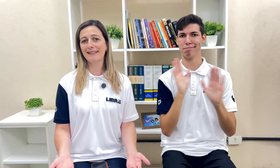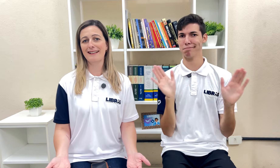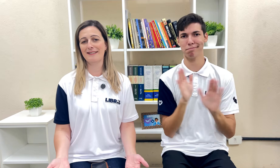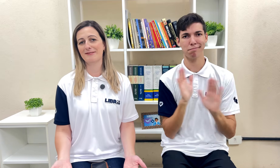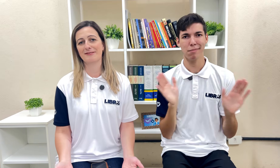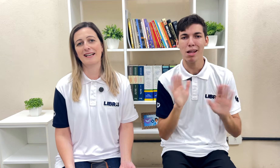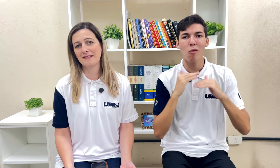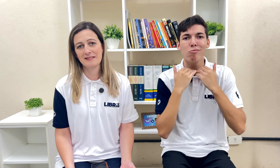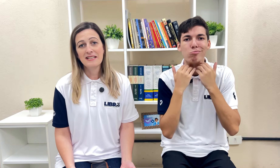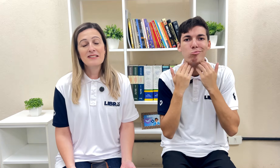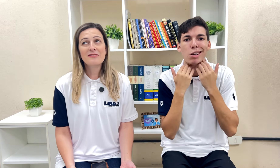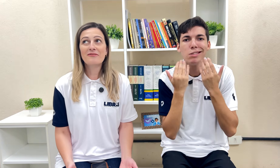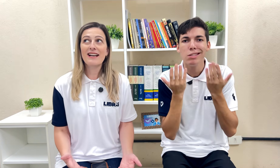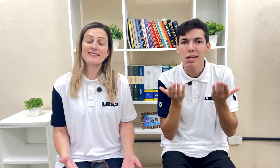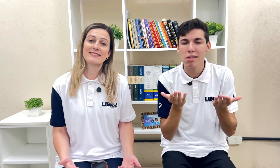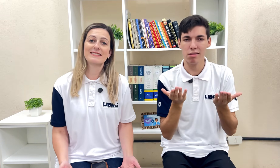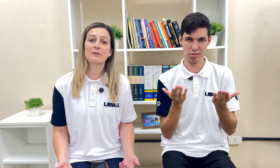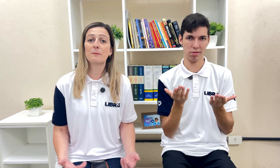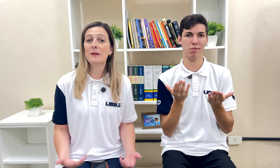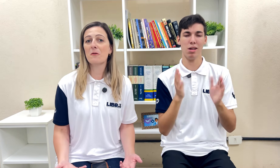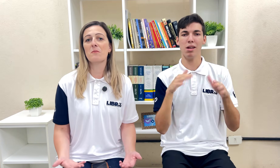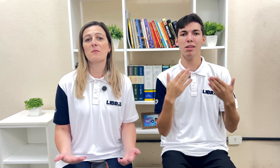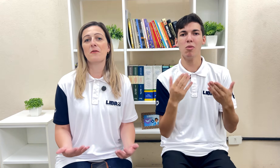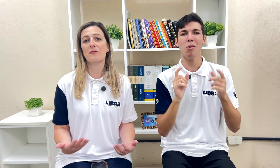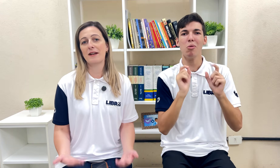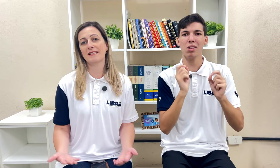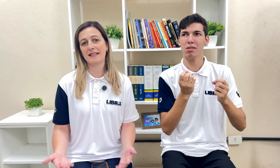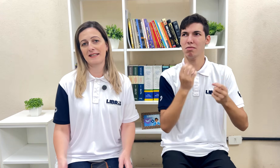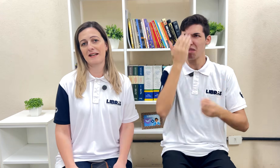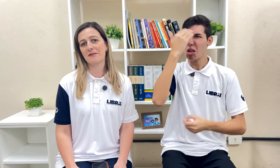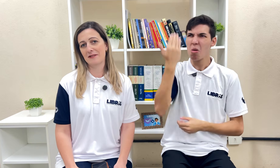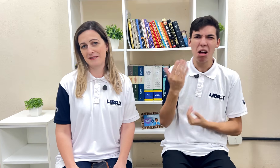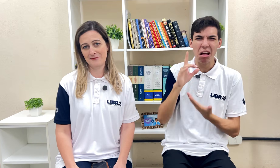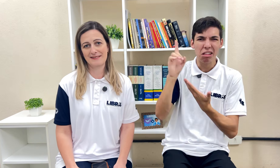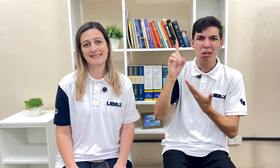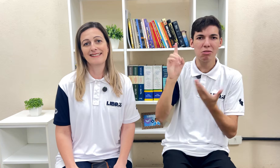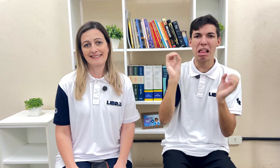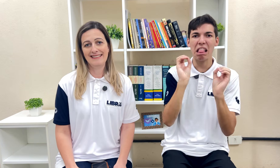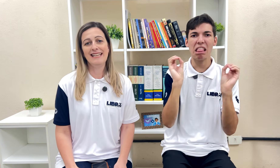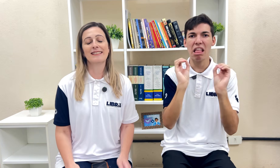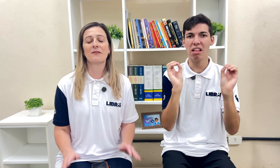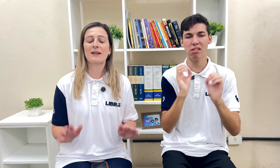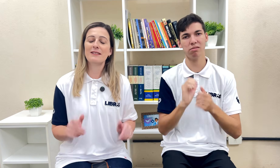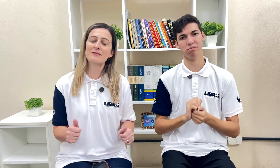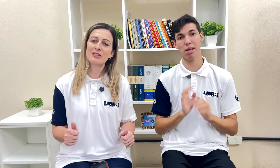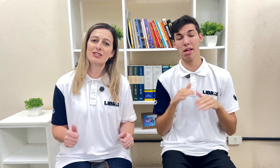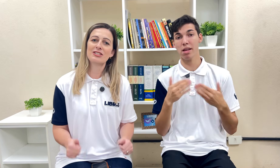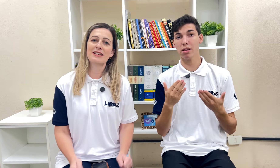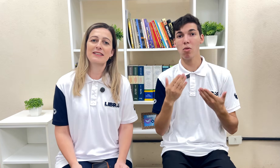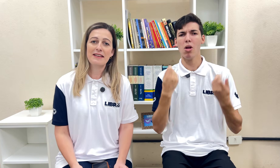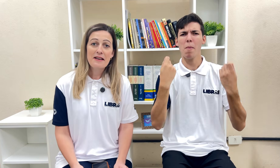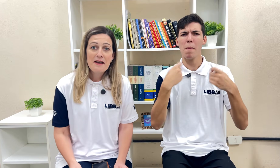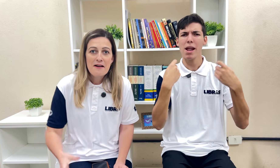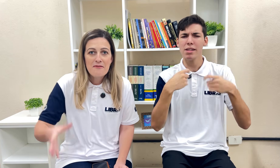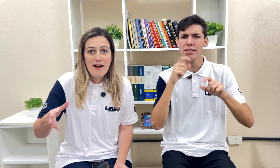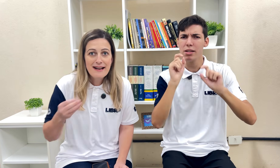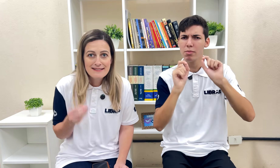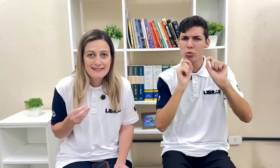dar resultados, não vai subir como uma oferta agradável a Deus, né? Então é isso que a gente tem que